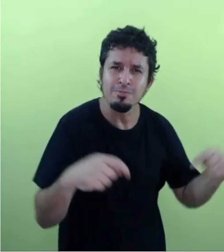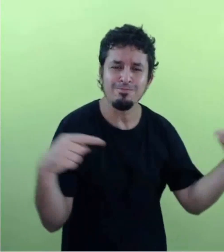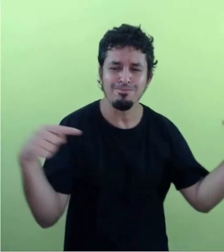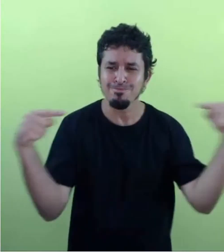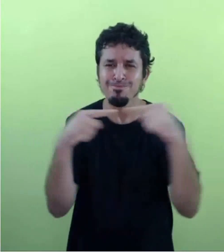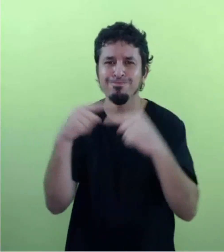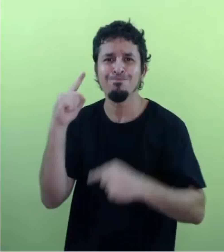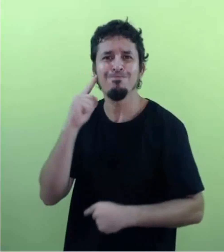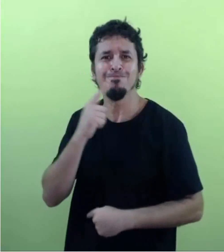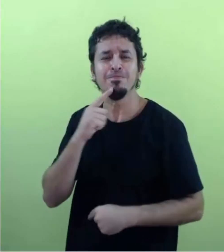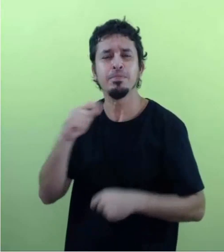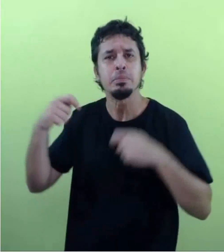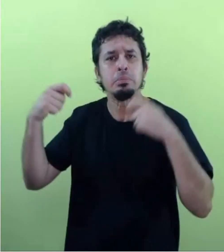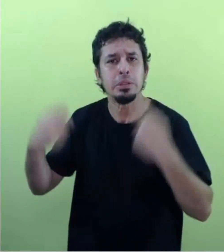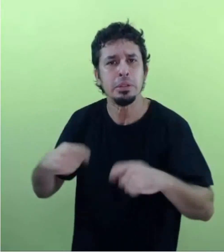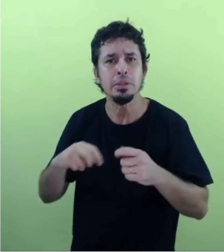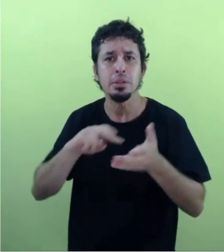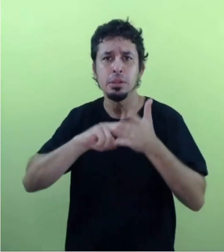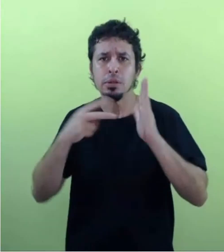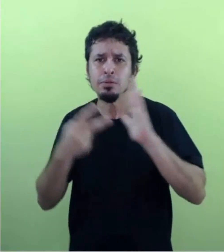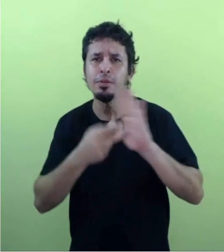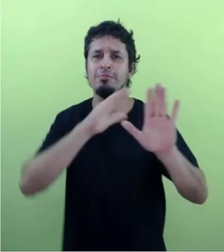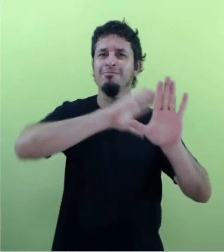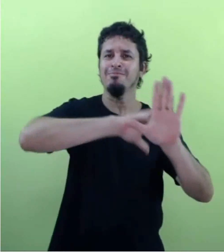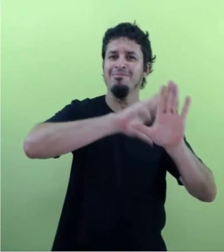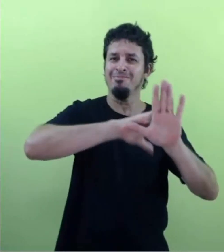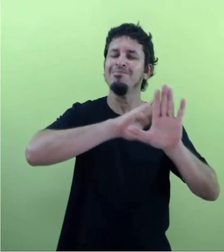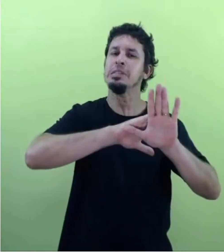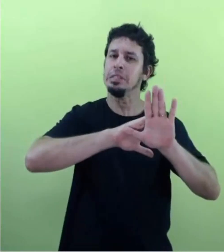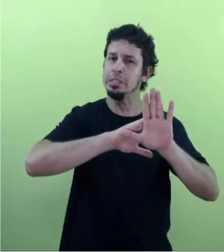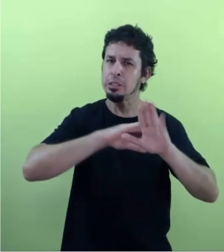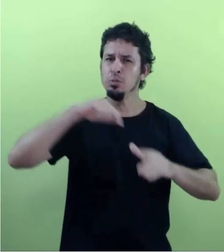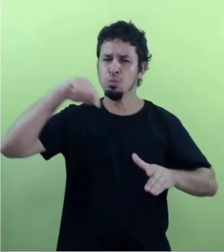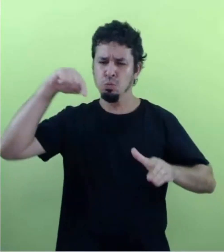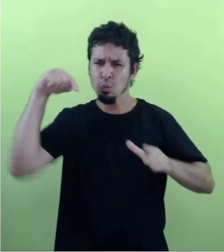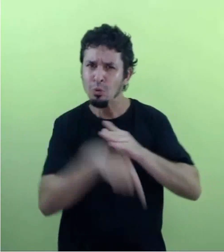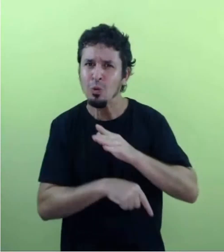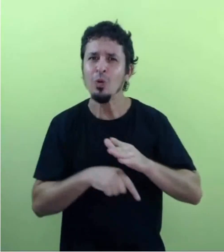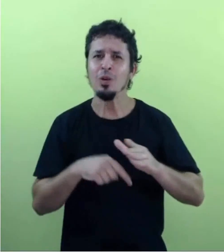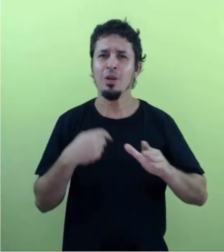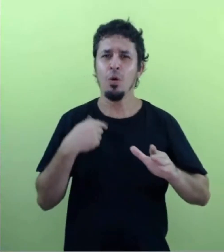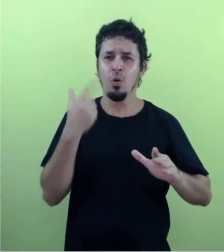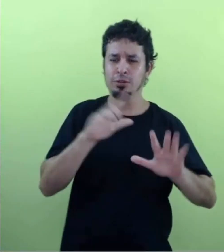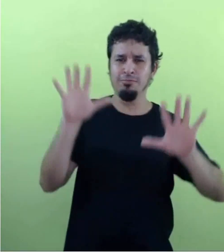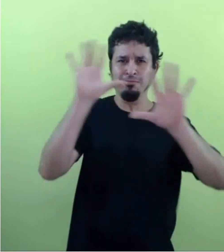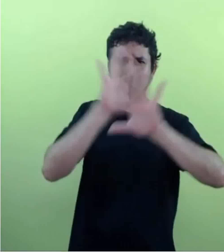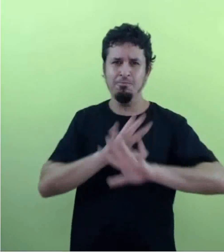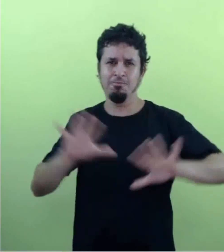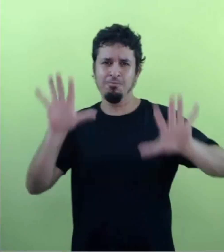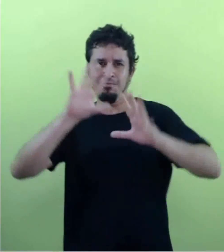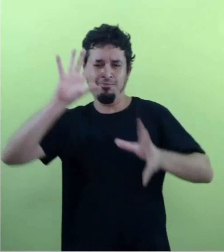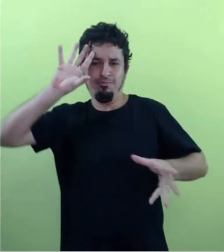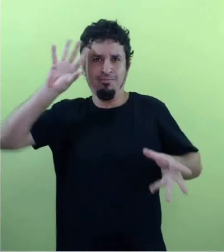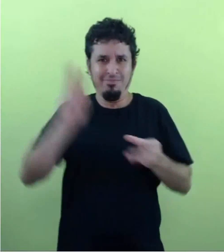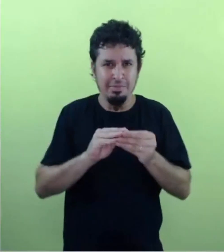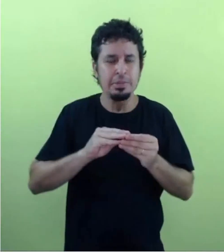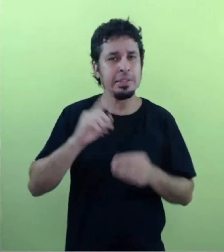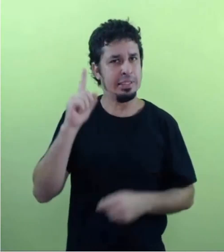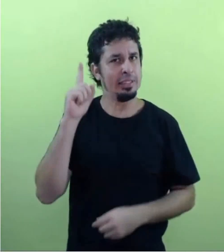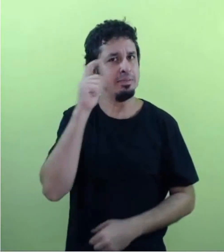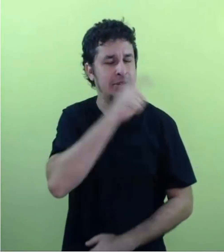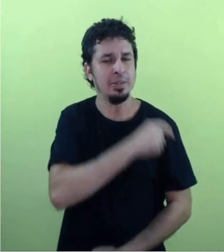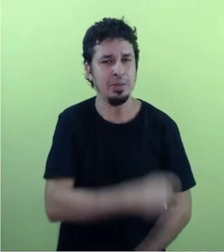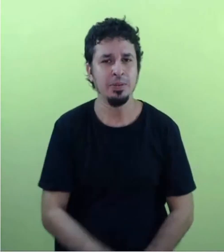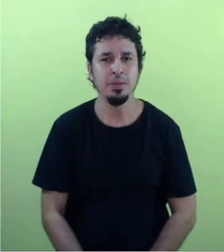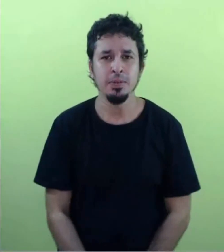pessoas surdas envolve um complexo de significações que parece difícil concebê-la na sua totalidade. Não